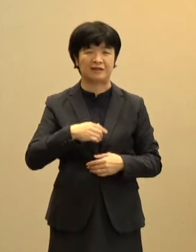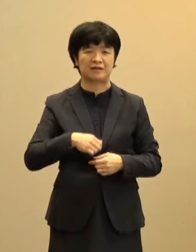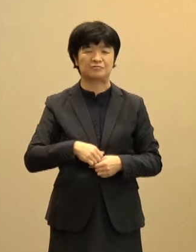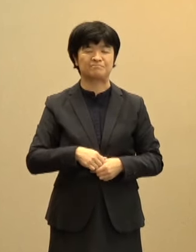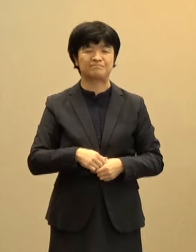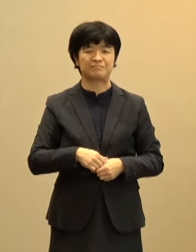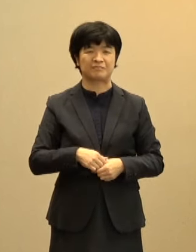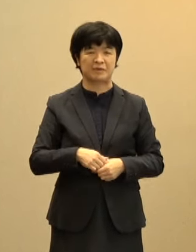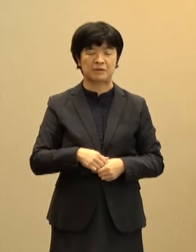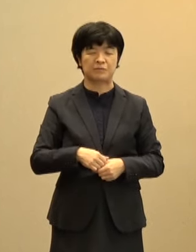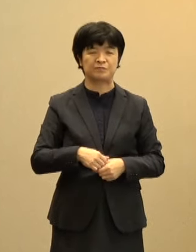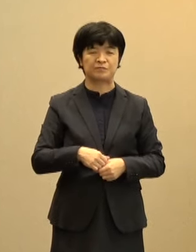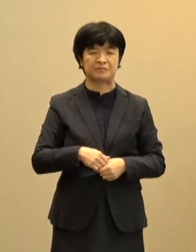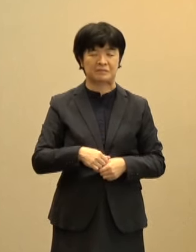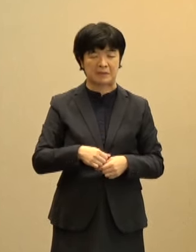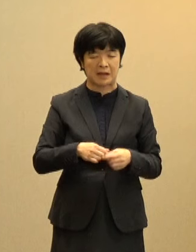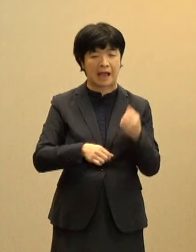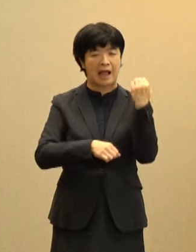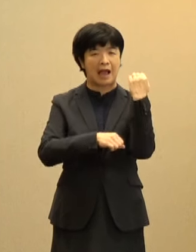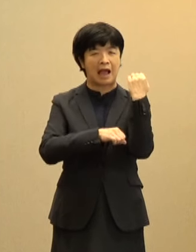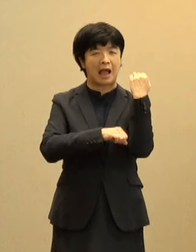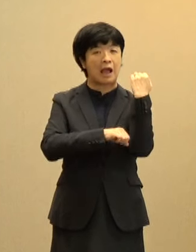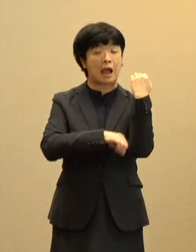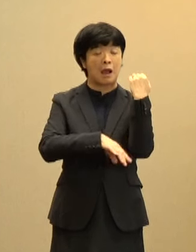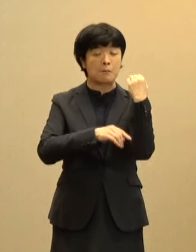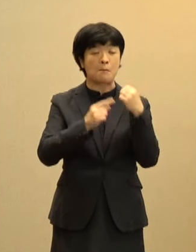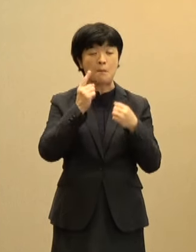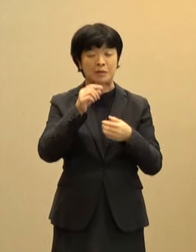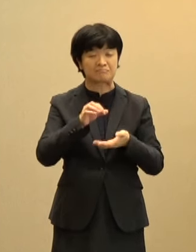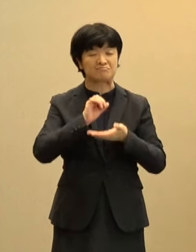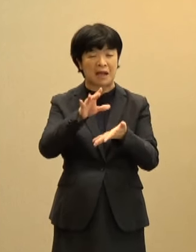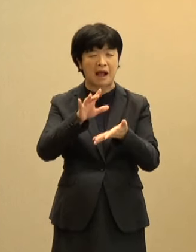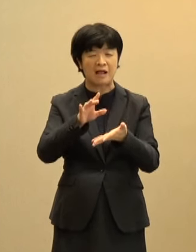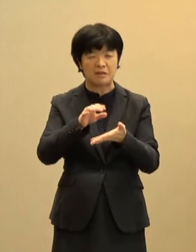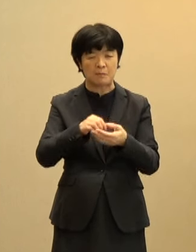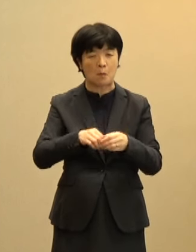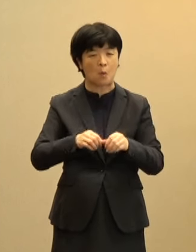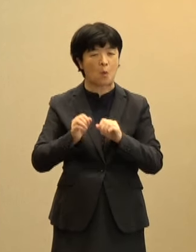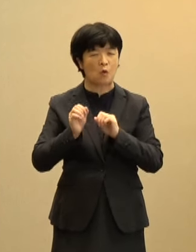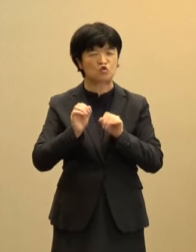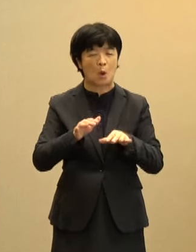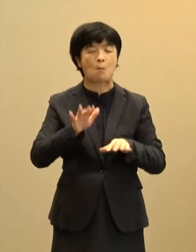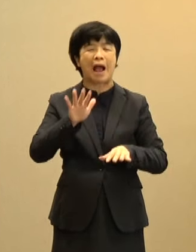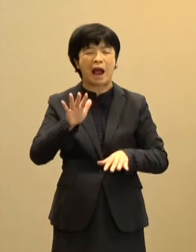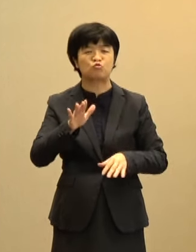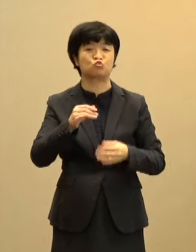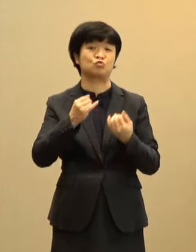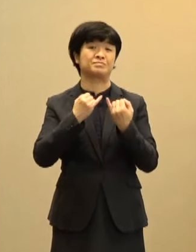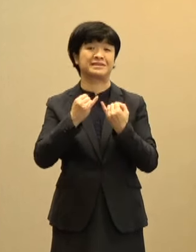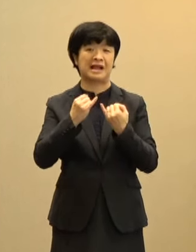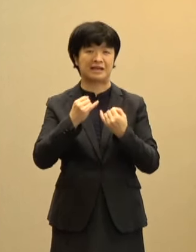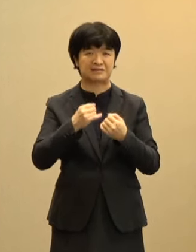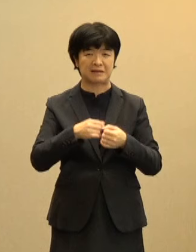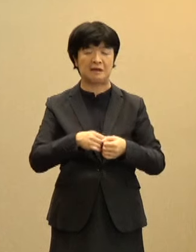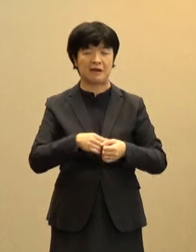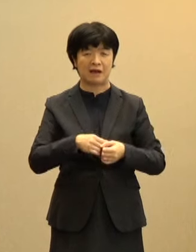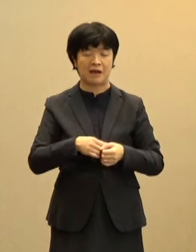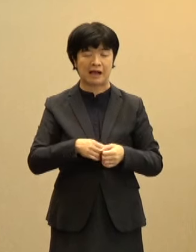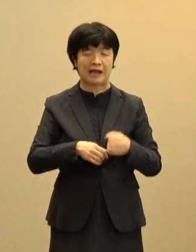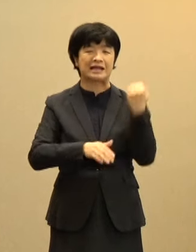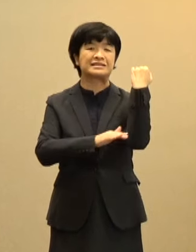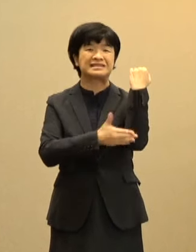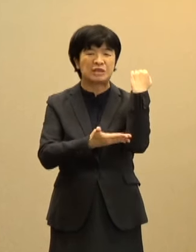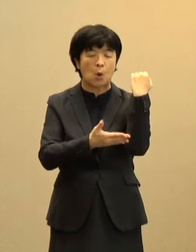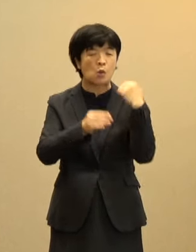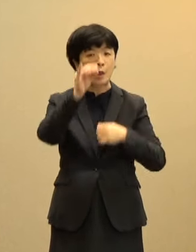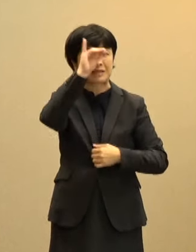まあ、なんですかね、こう元本が損ねる危険性があるとかですね、様々な根本的な知識が生まれて、